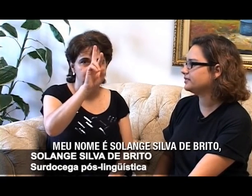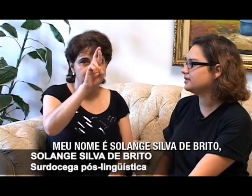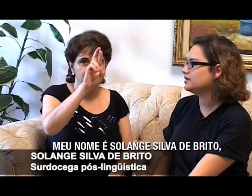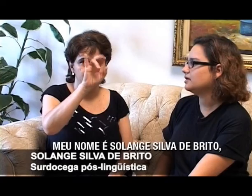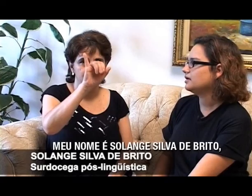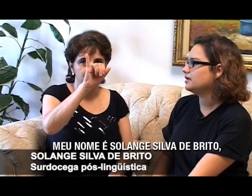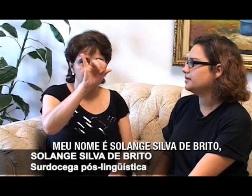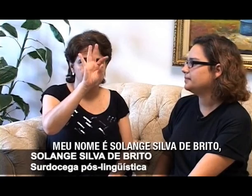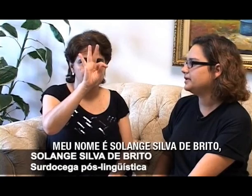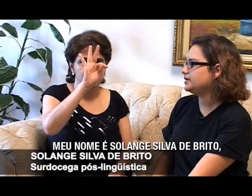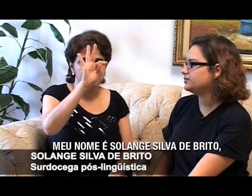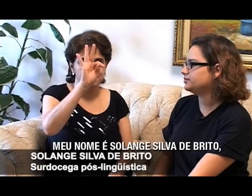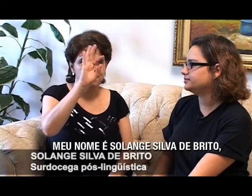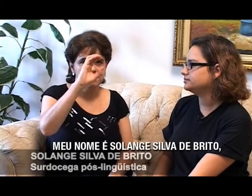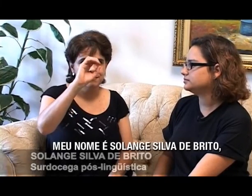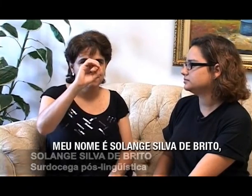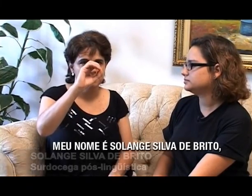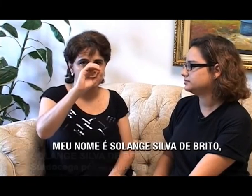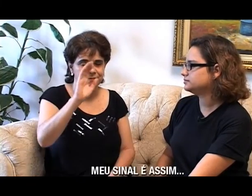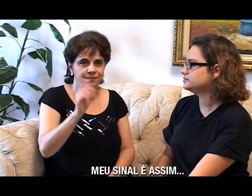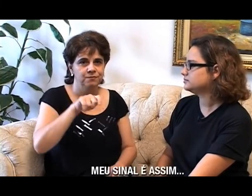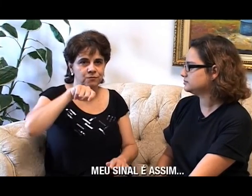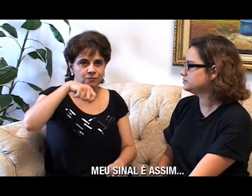de Brito.